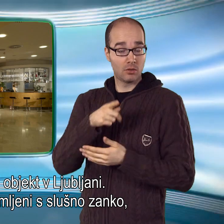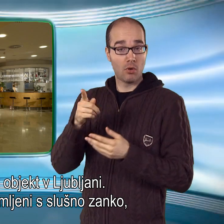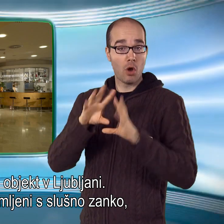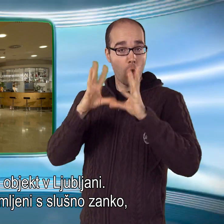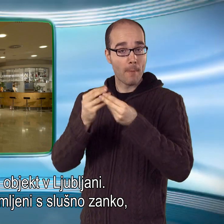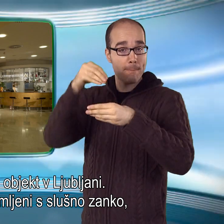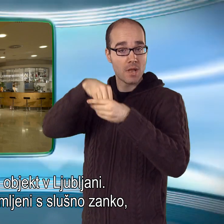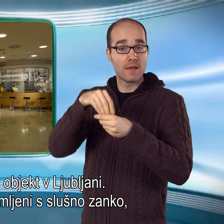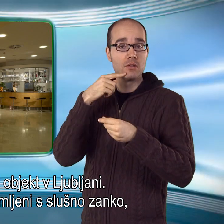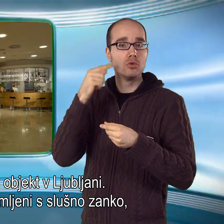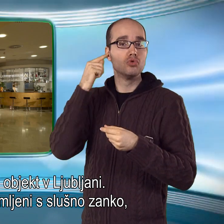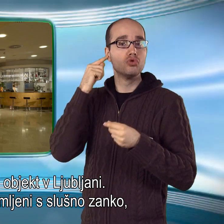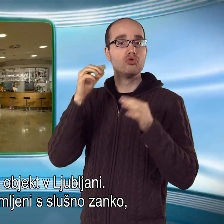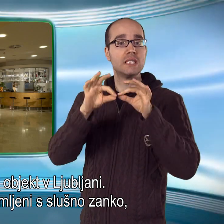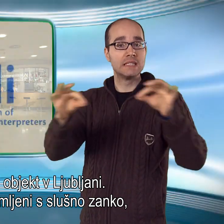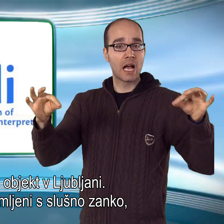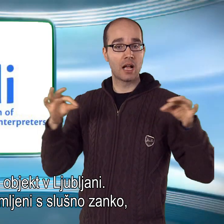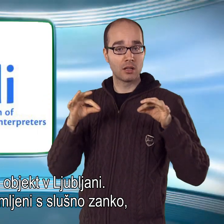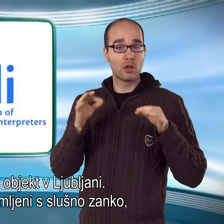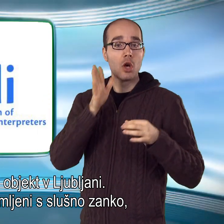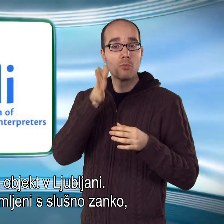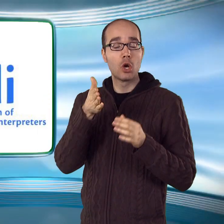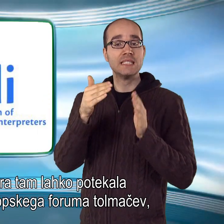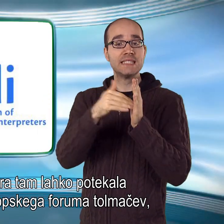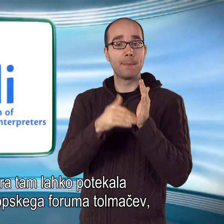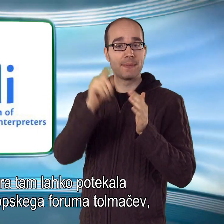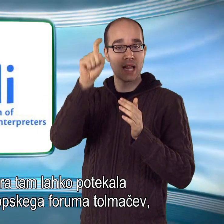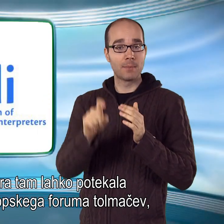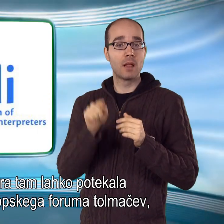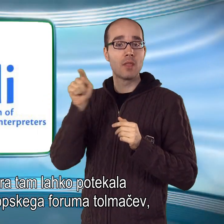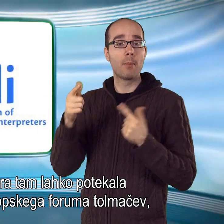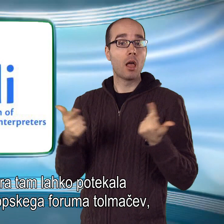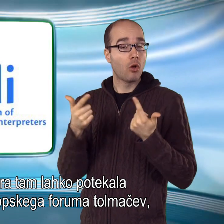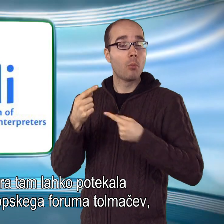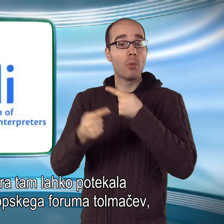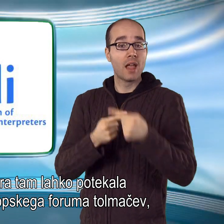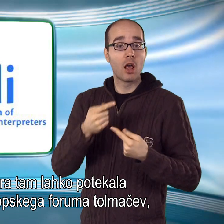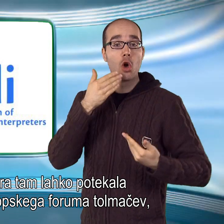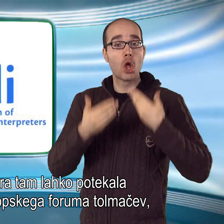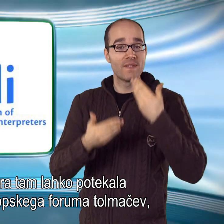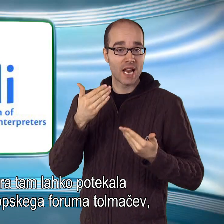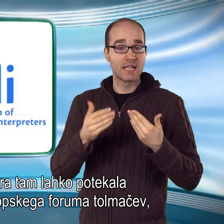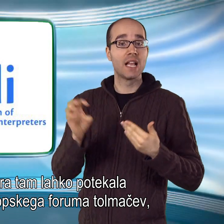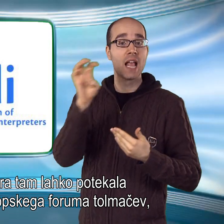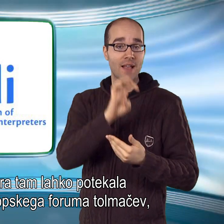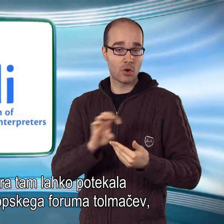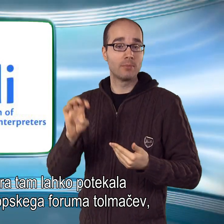Ker so opremljeni slušno zanko, bo septembra tam lahko potekala konferenca Evropskega foruma tolmačev,